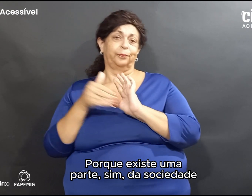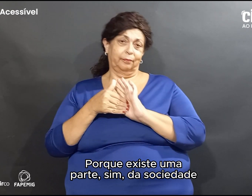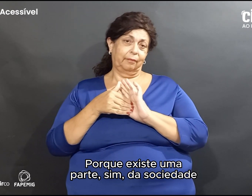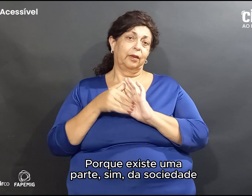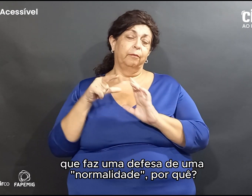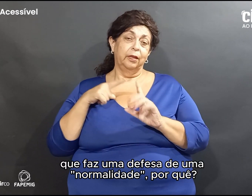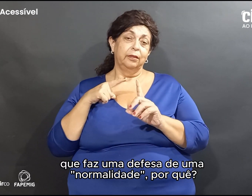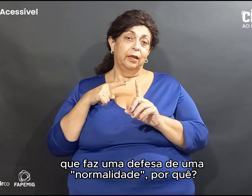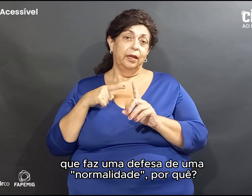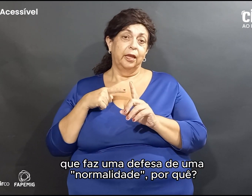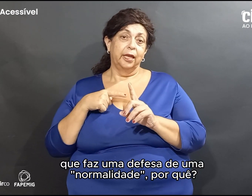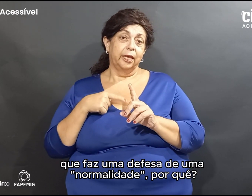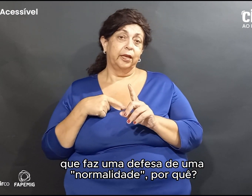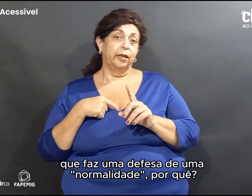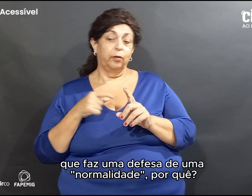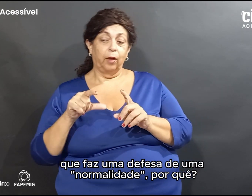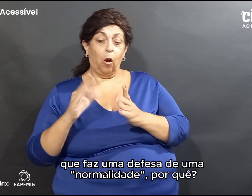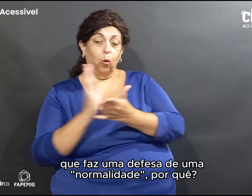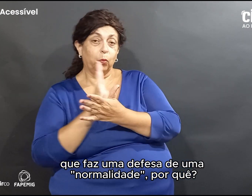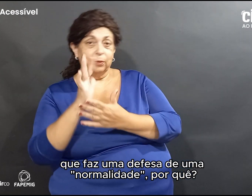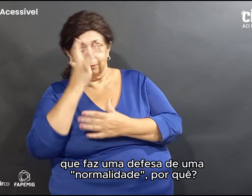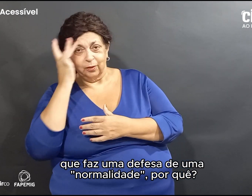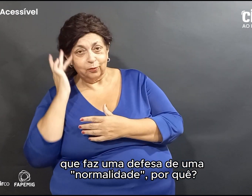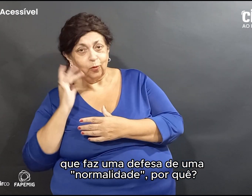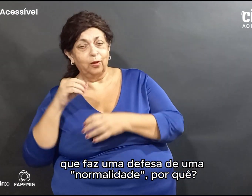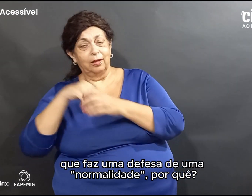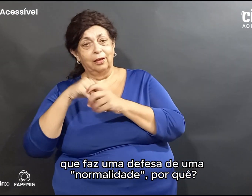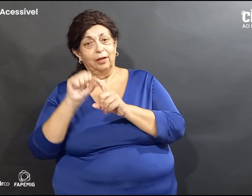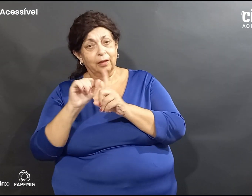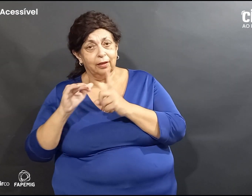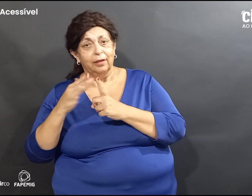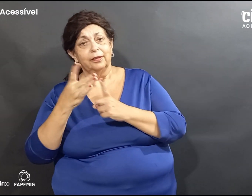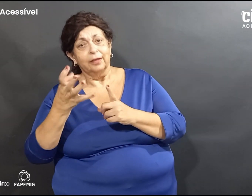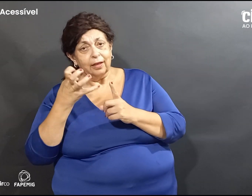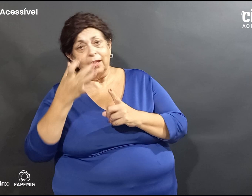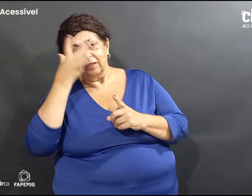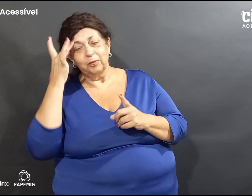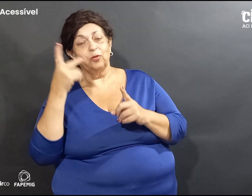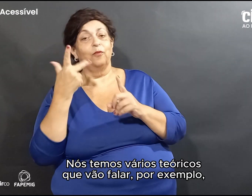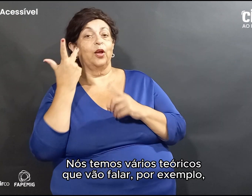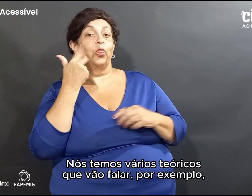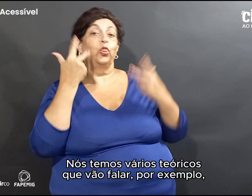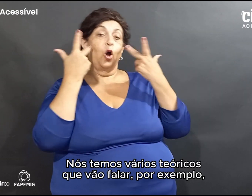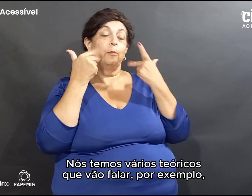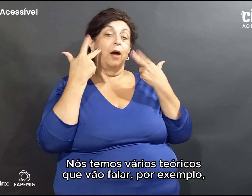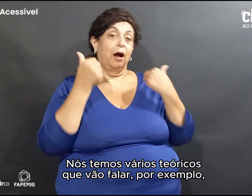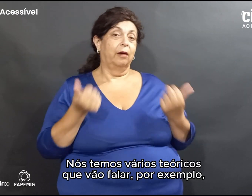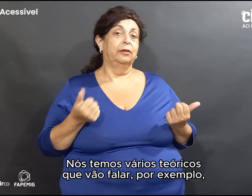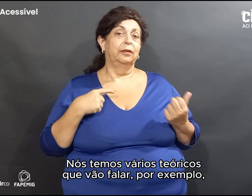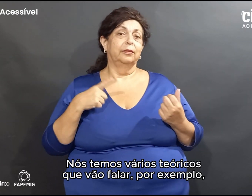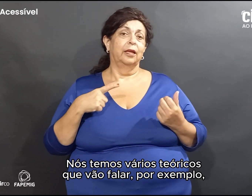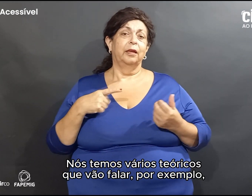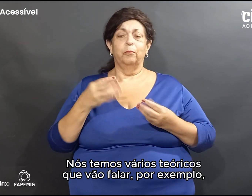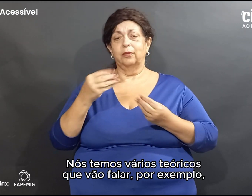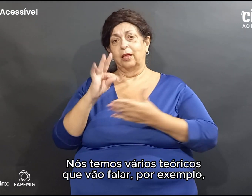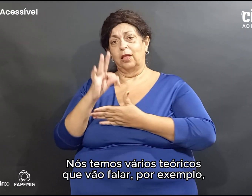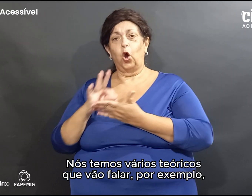sociedade que faz uma defesa de uma normalidade. Por quê? Né? Nós temos vários teóricos aí que vão